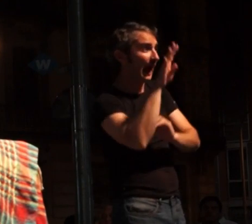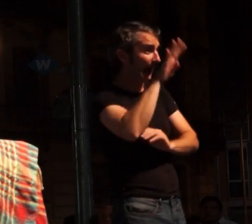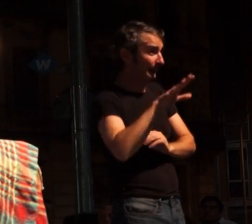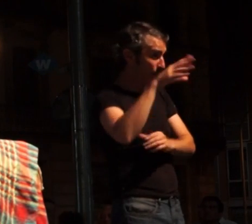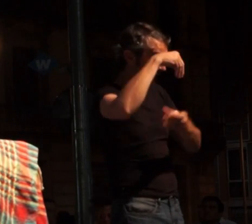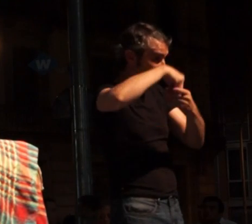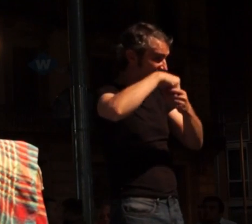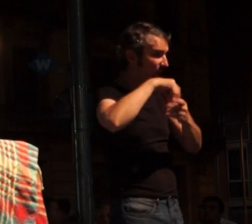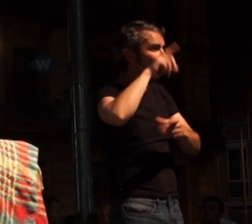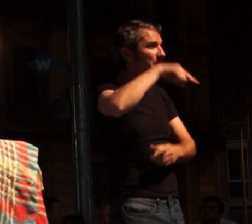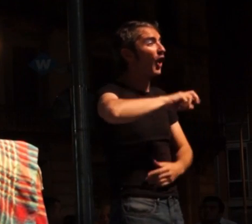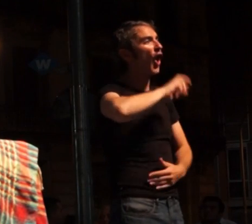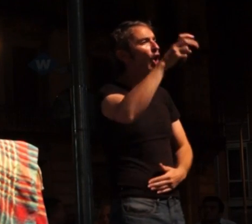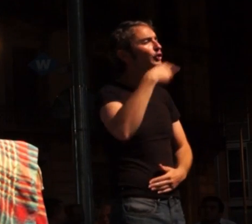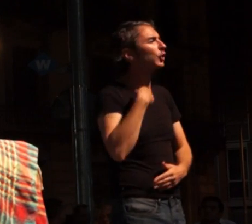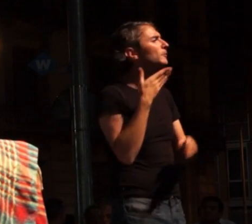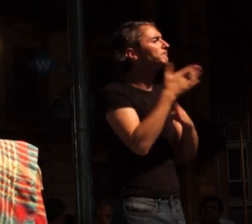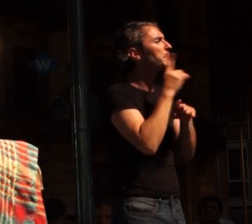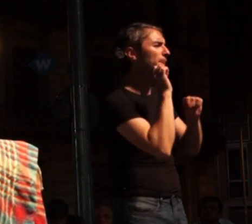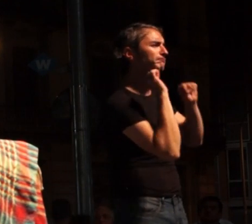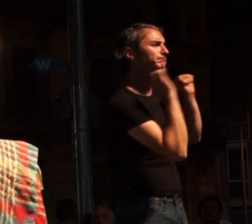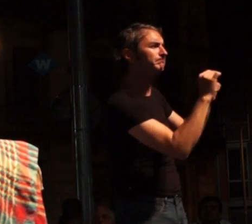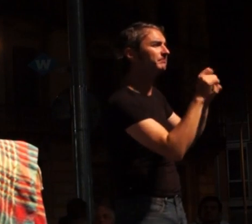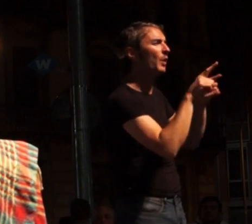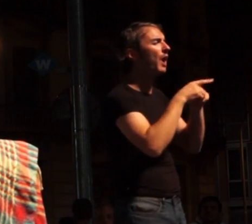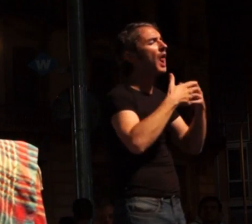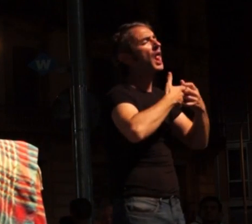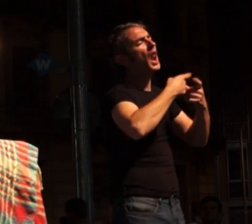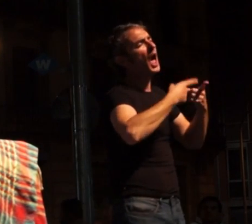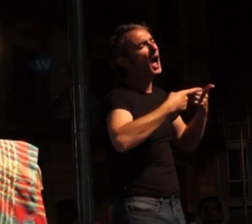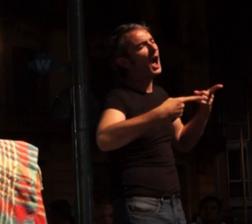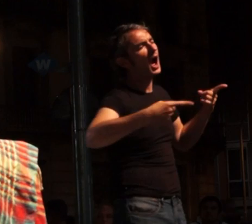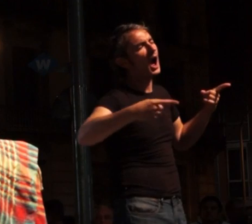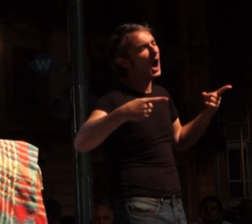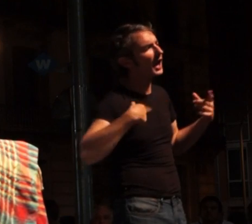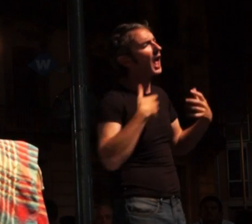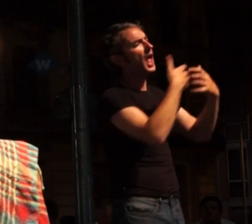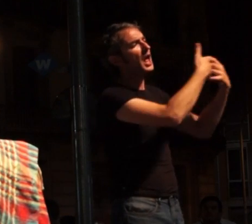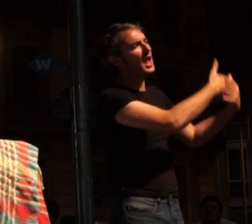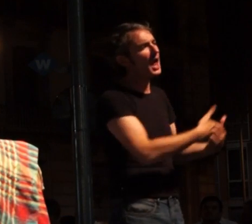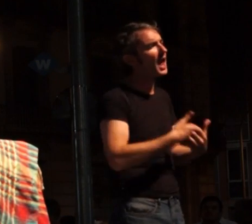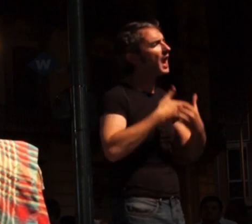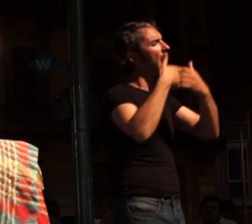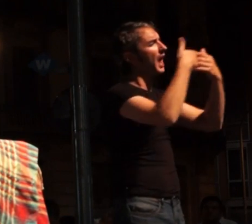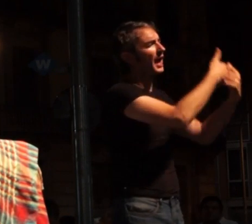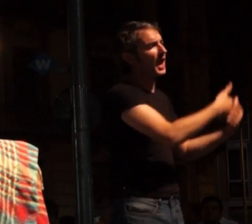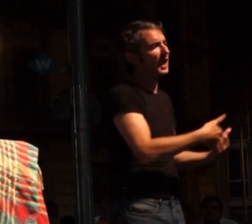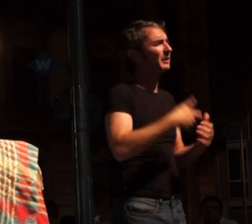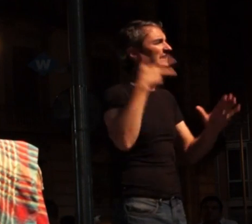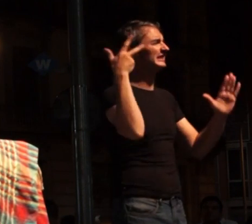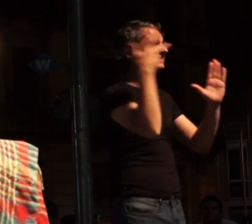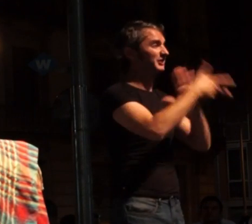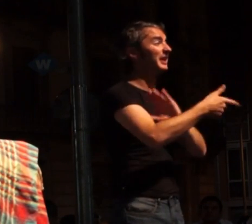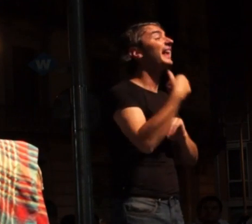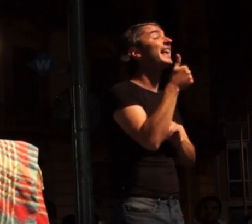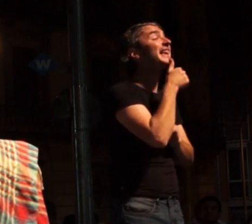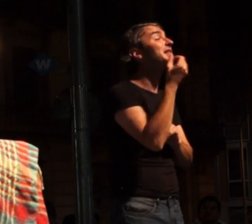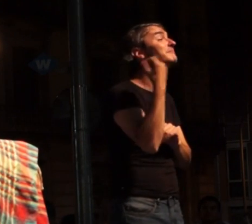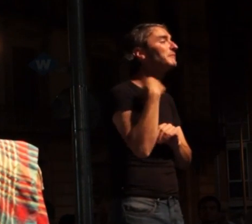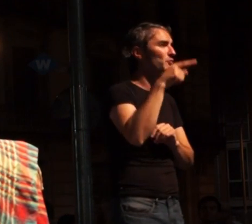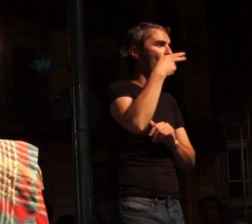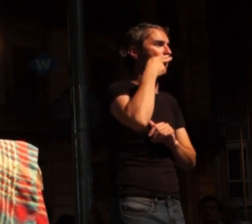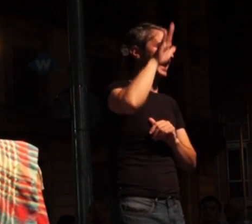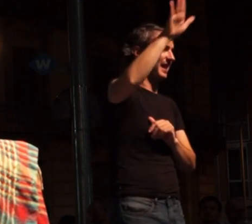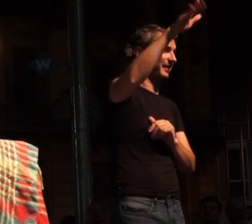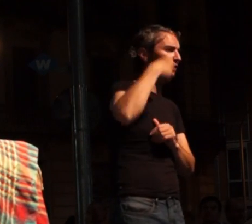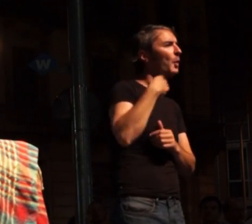Altres passaren a la resistència, a aquella llarga guerra contra una de les maquinàries més criminals de la història, l'Alemanya nazi. Un